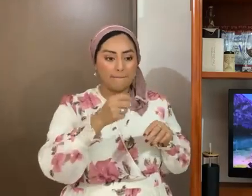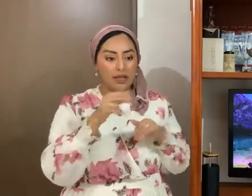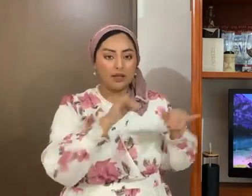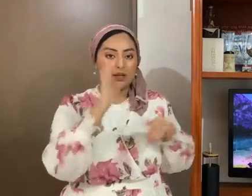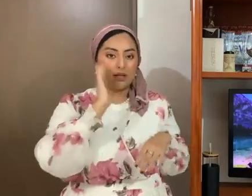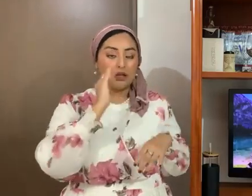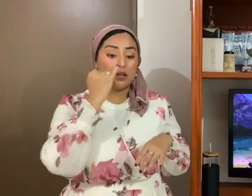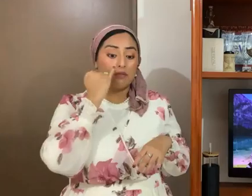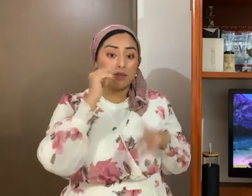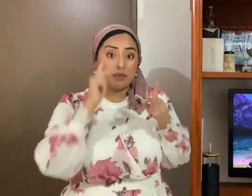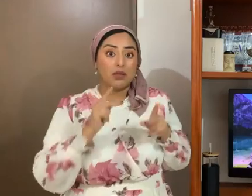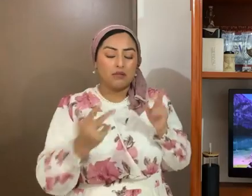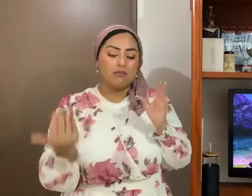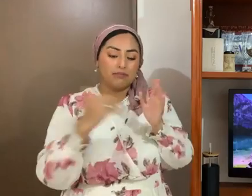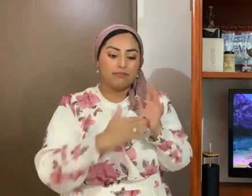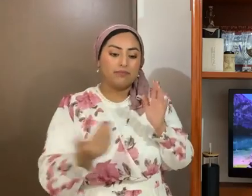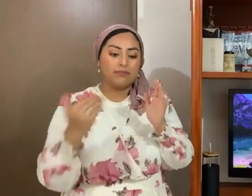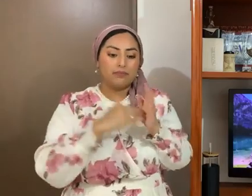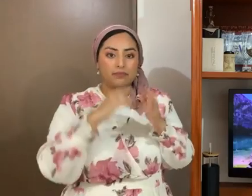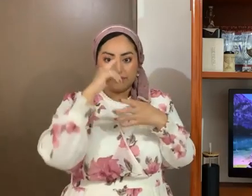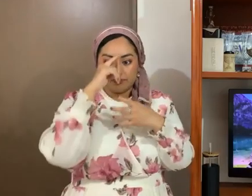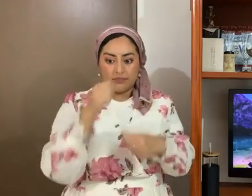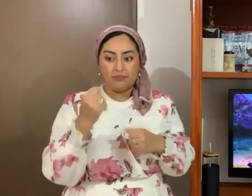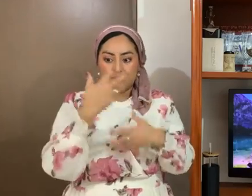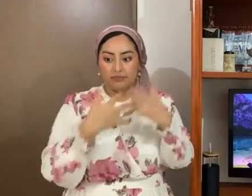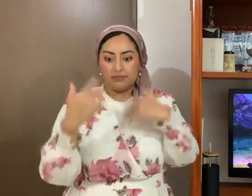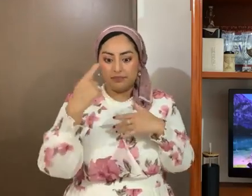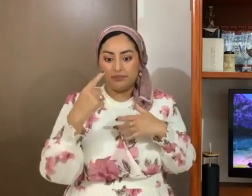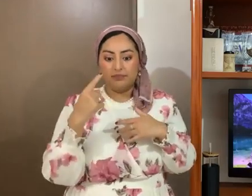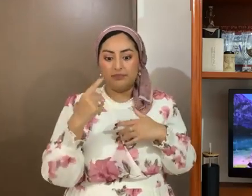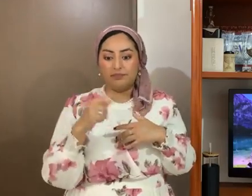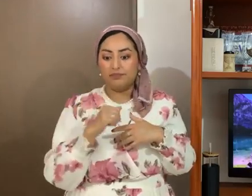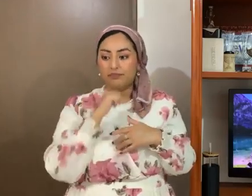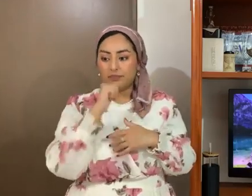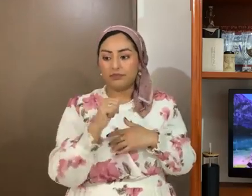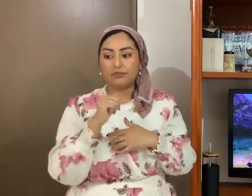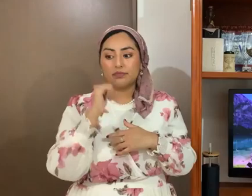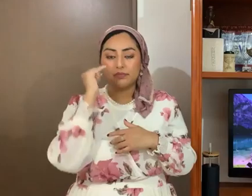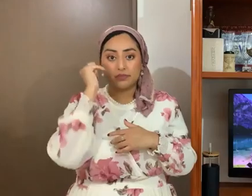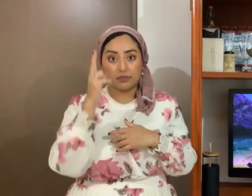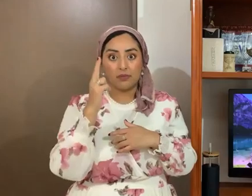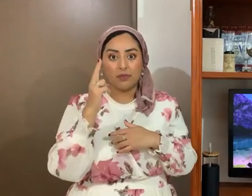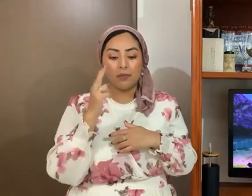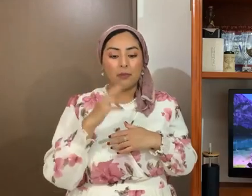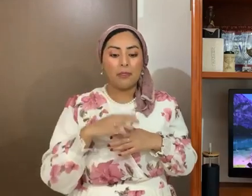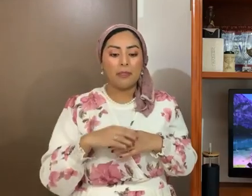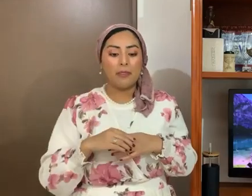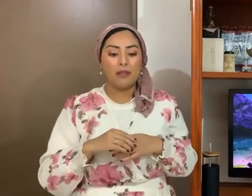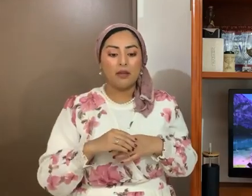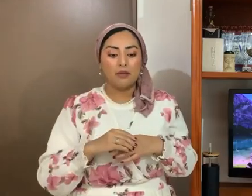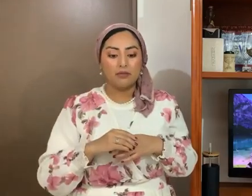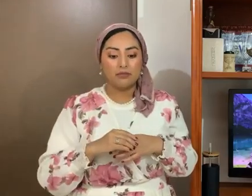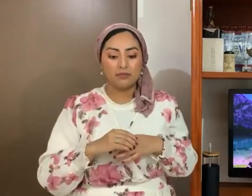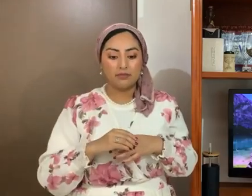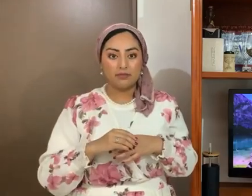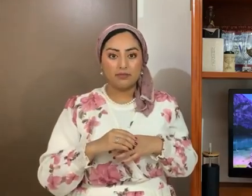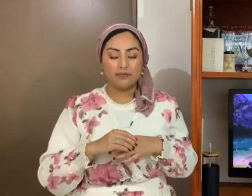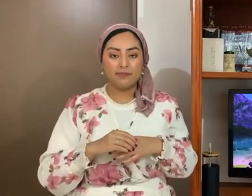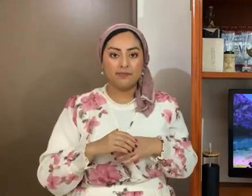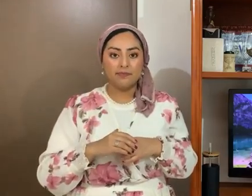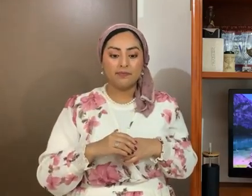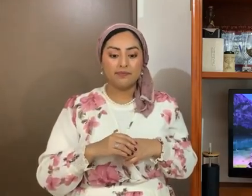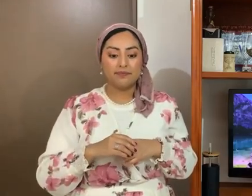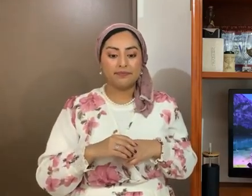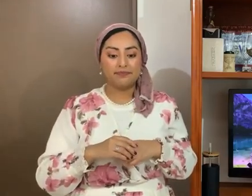Porque si el pueblo sigue sujetándose de algo que no es Yahweh, sujetándose de algo que no sea Yahshua